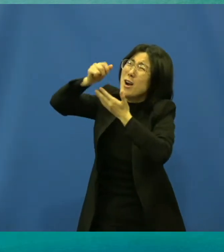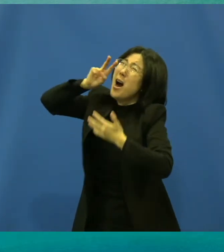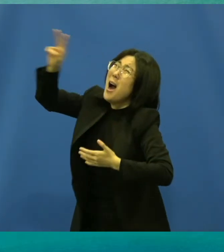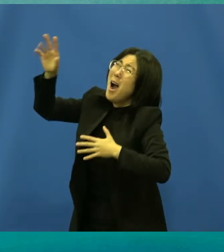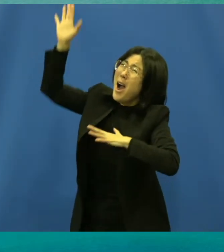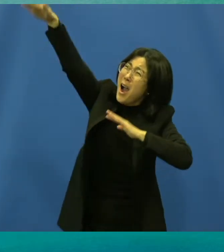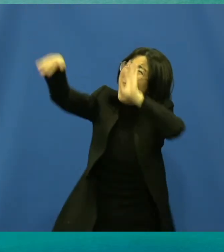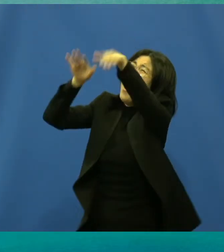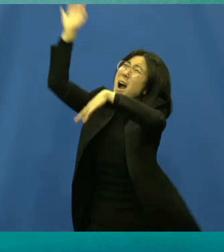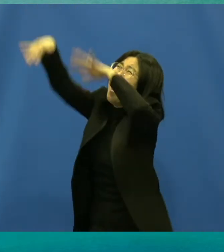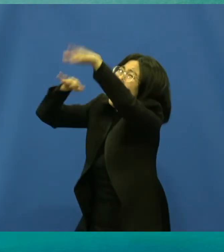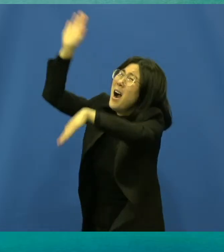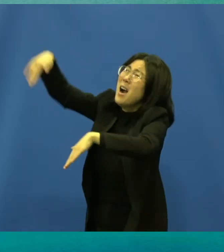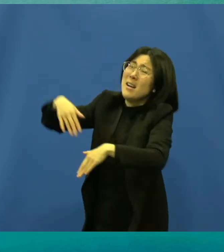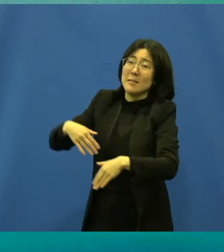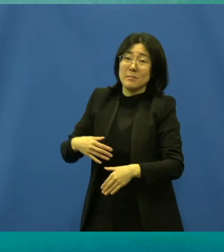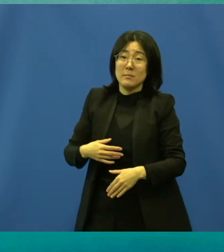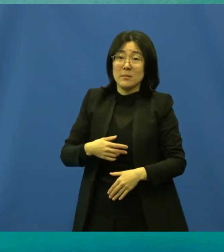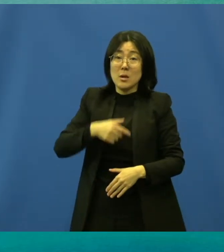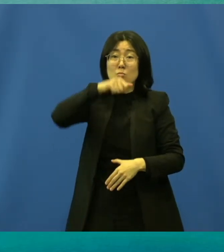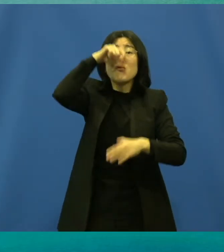죽을 힘을 다해 기도했느냐는 거예요.